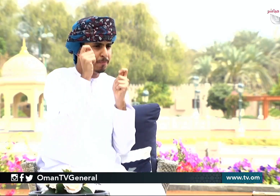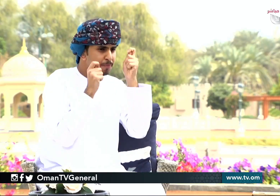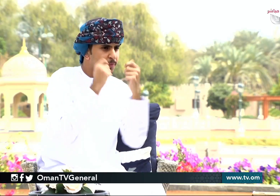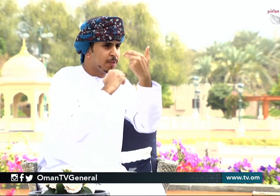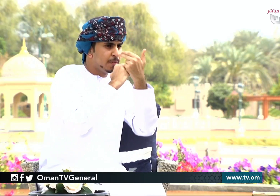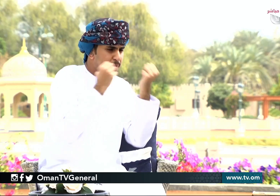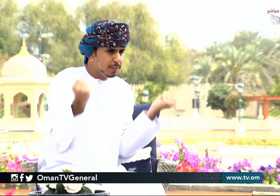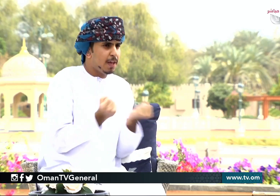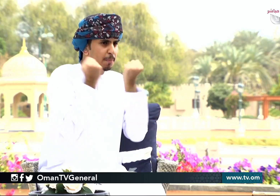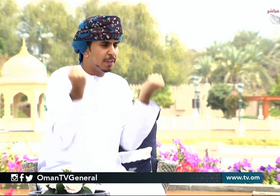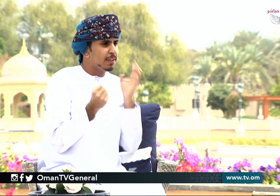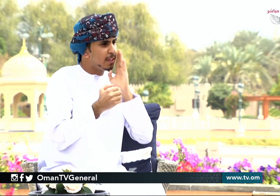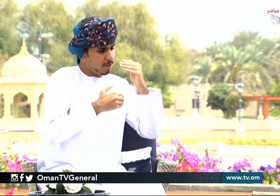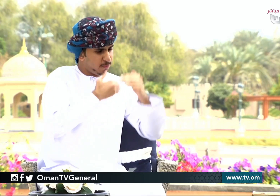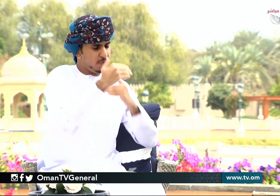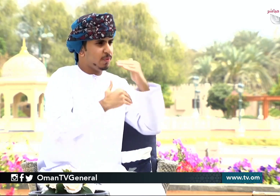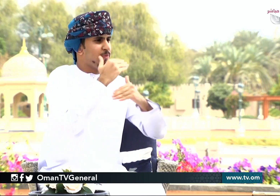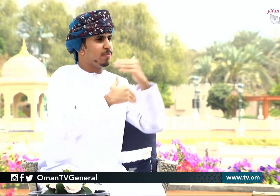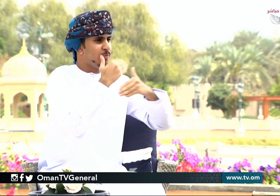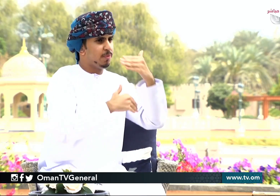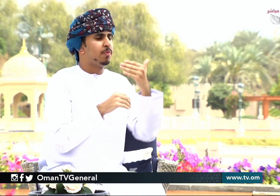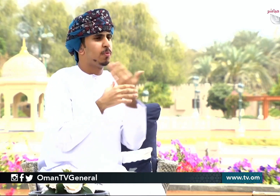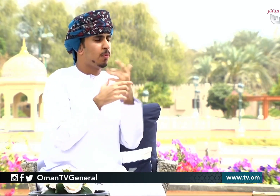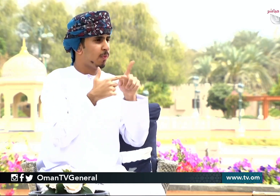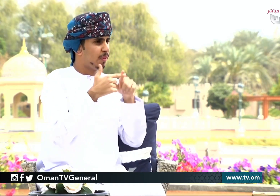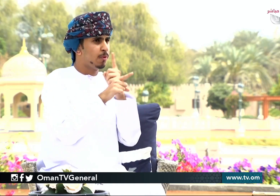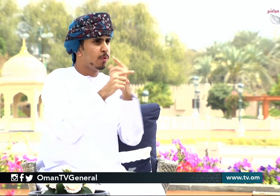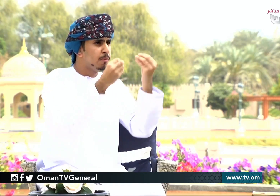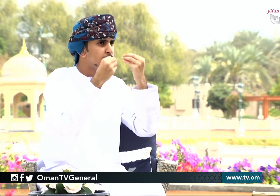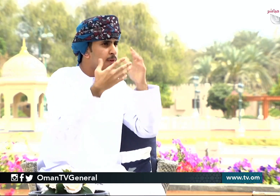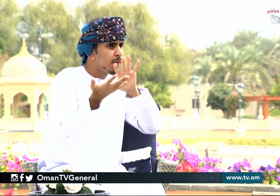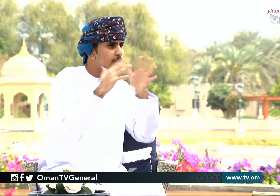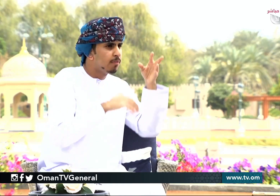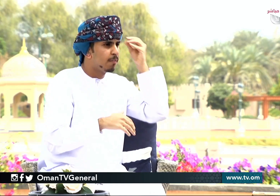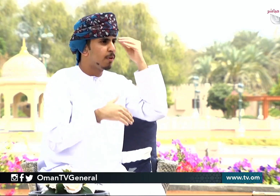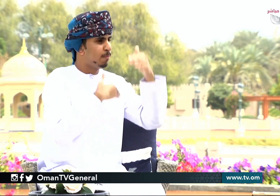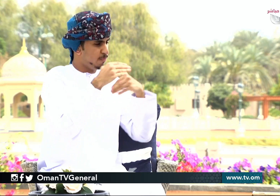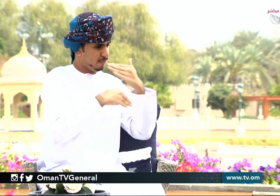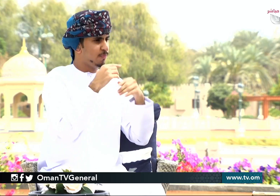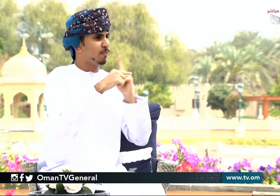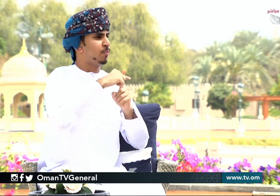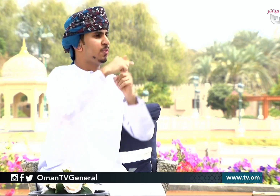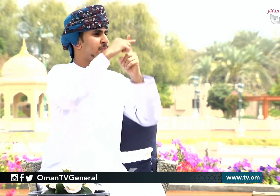مهارات في مجال المسرح والتدريب، وطورت من مهاراتي كثير، وأيضا المعلمين القائمين على هذه